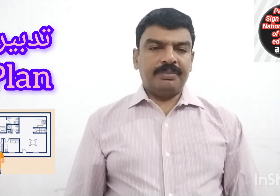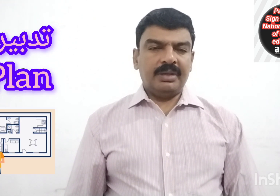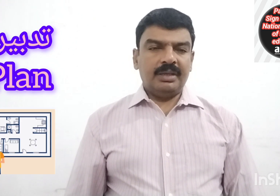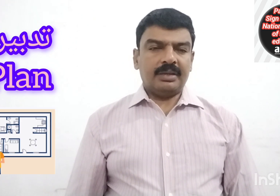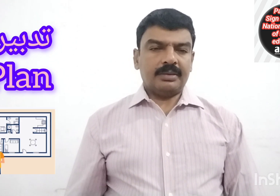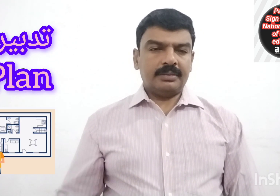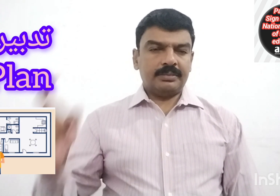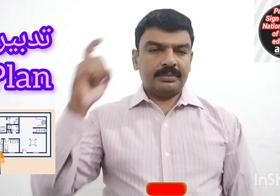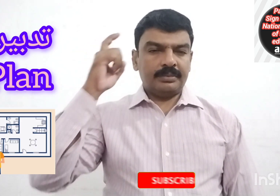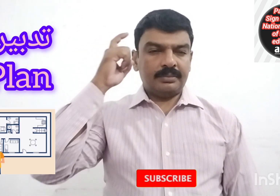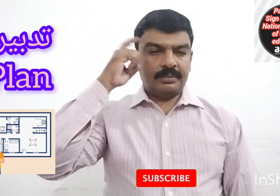तदबीर,